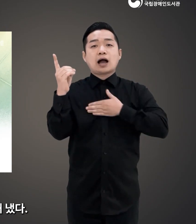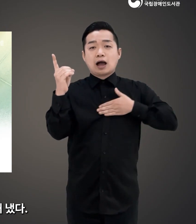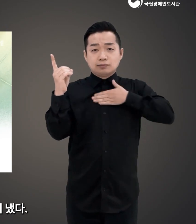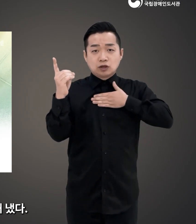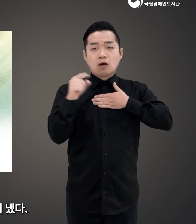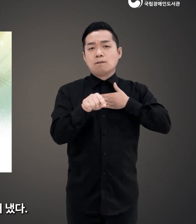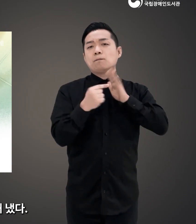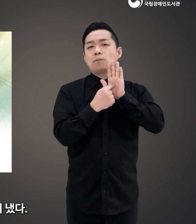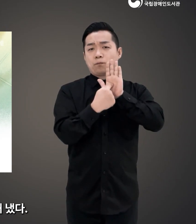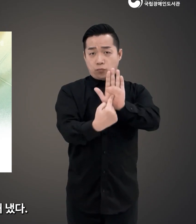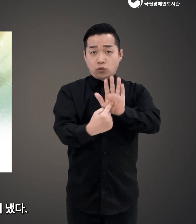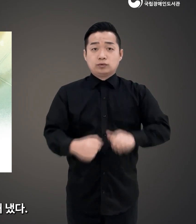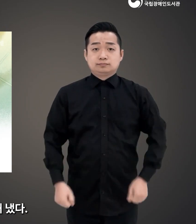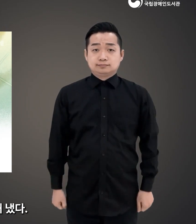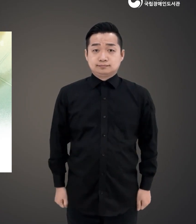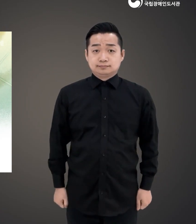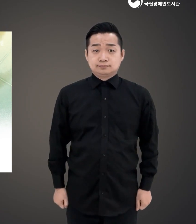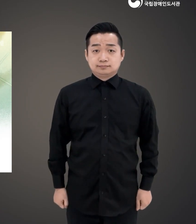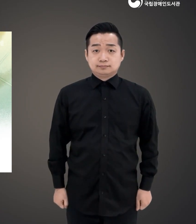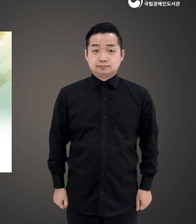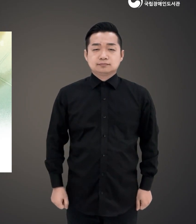새로운 감정을 유추해냈다.